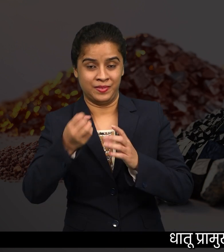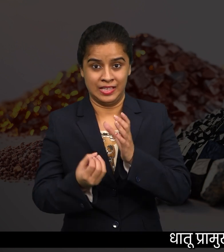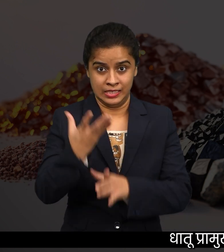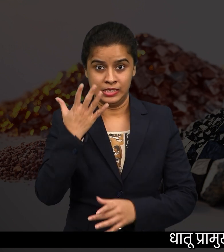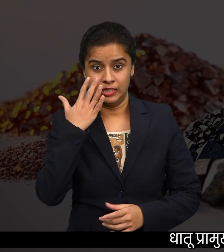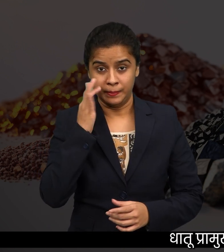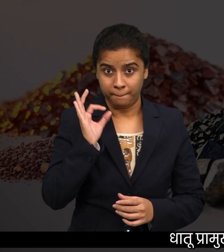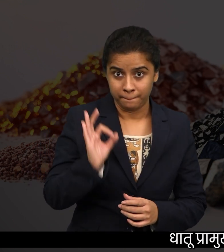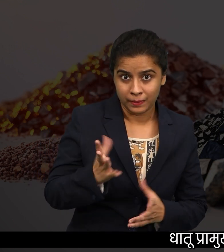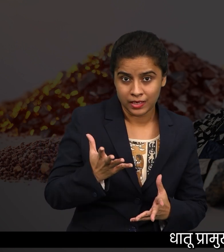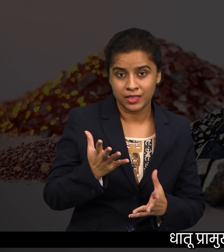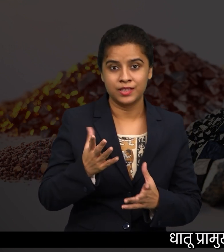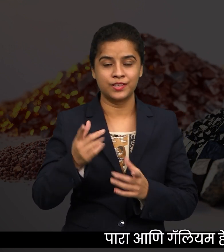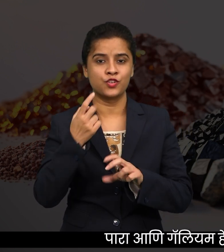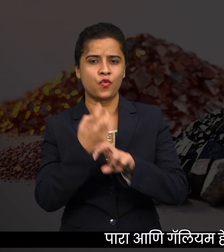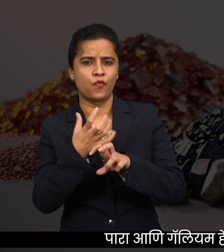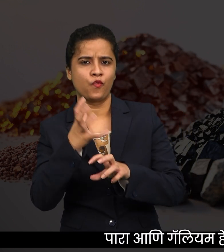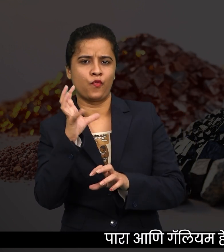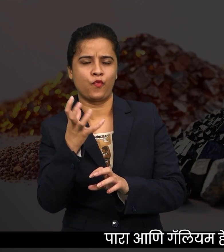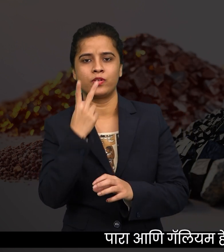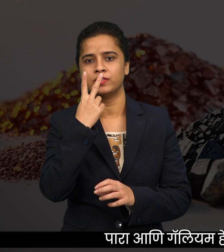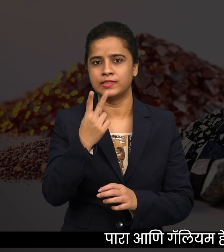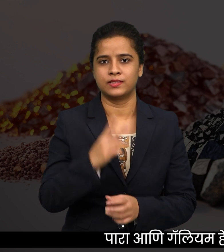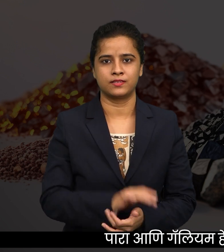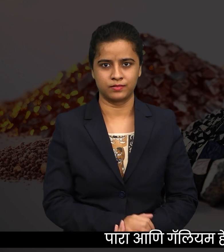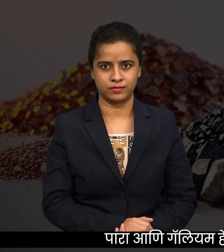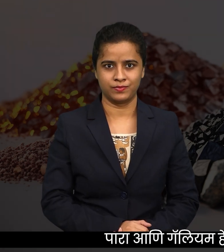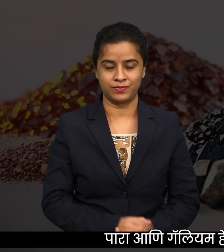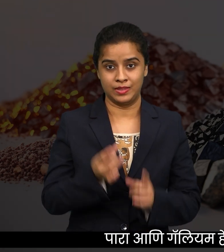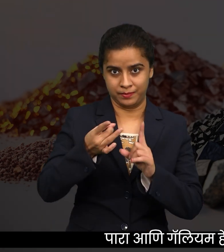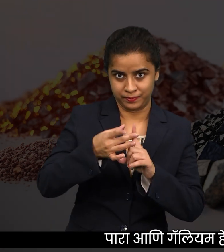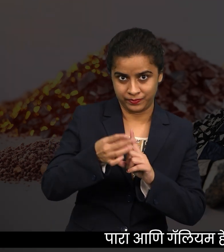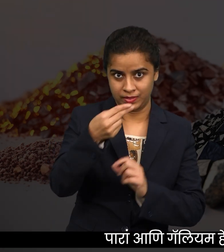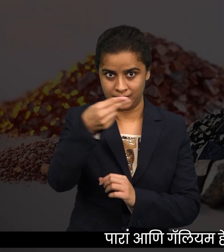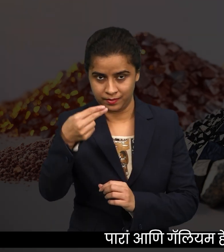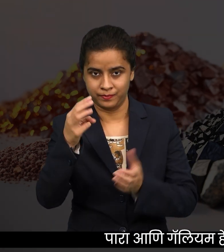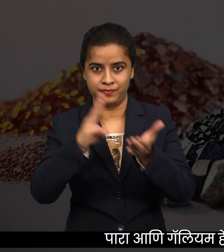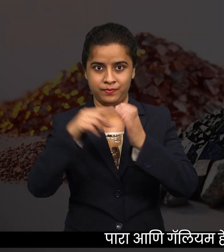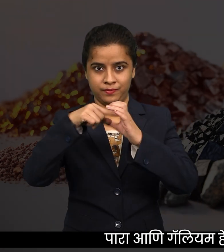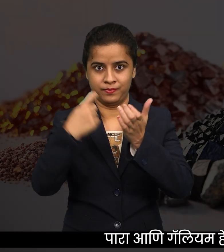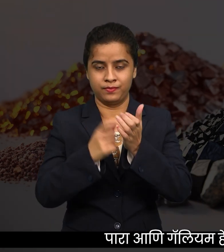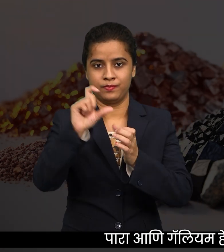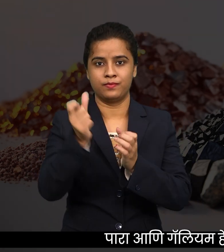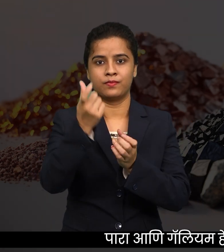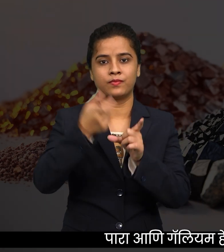धातू प्रामुख्याने घन अवस्थेत असतात. पारा आणि गॅलियम हे धातू तापमानावर द्रव अवस्थेत असतात.